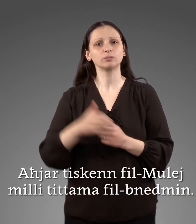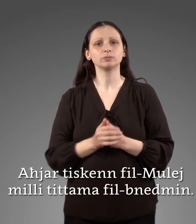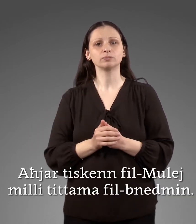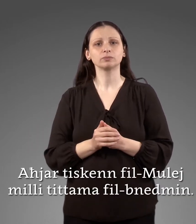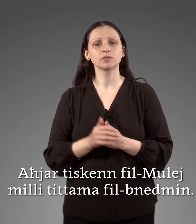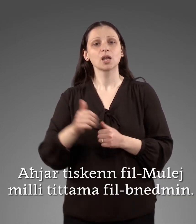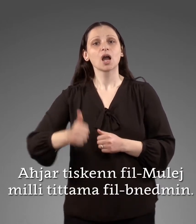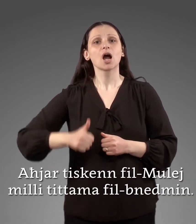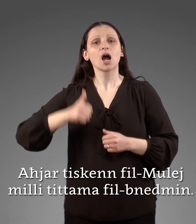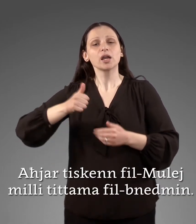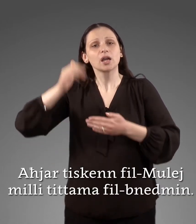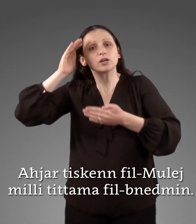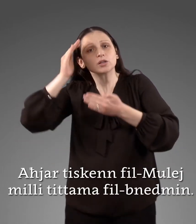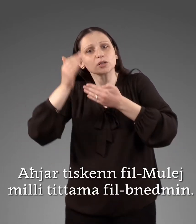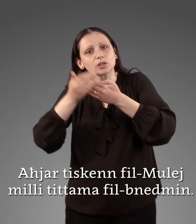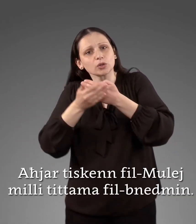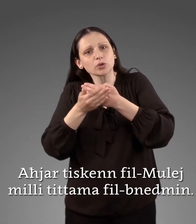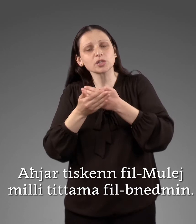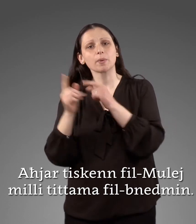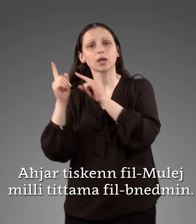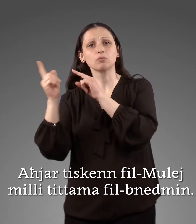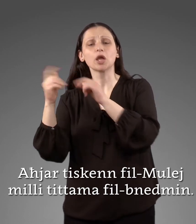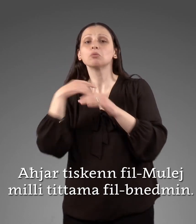Aħjartis ken fil-mulej mill-li tit-tama fil-bnedmin